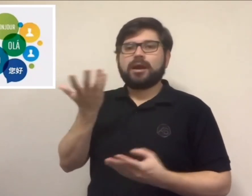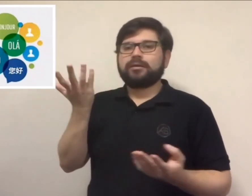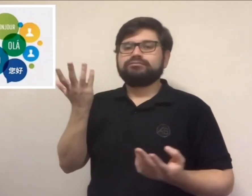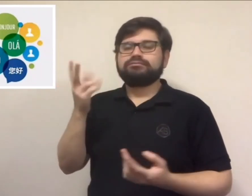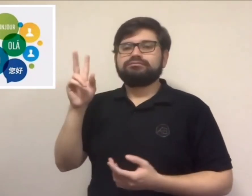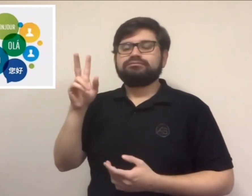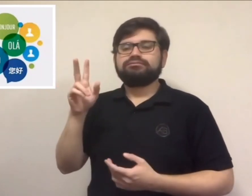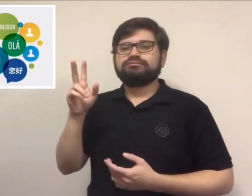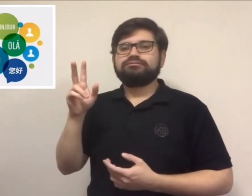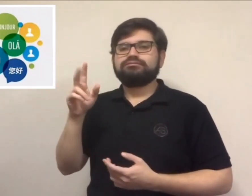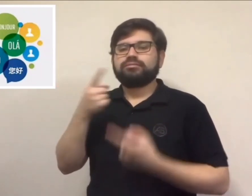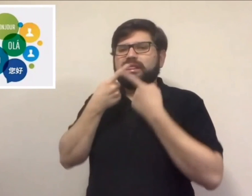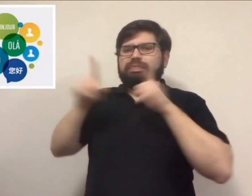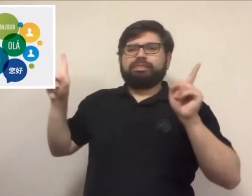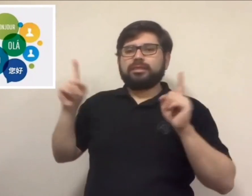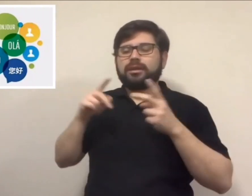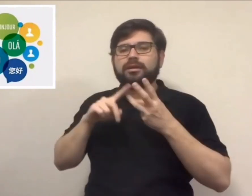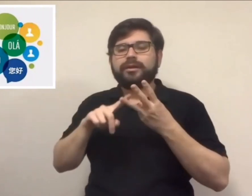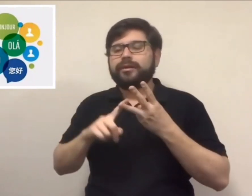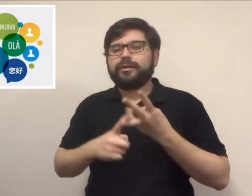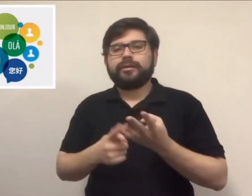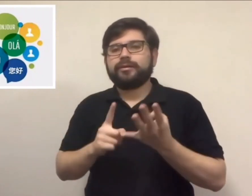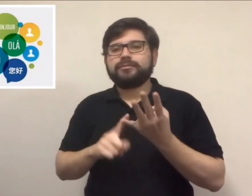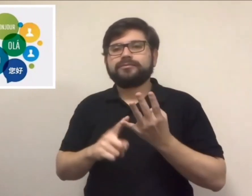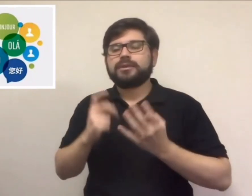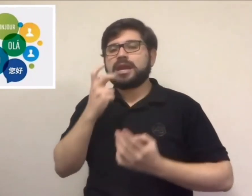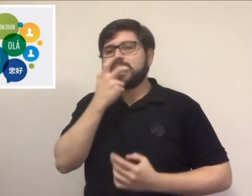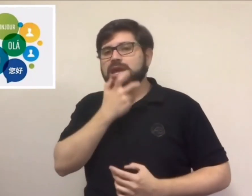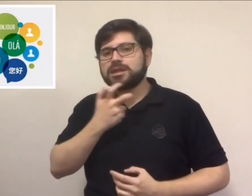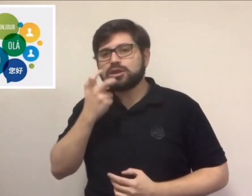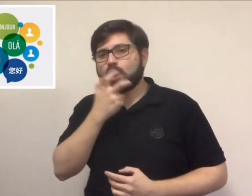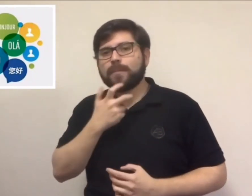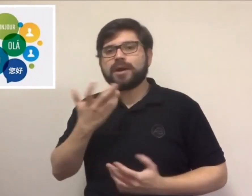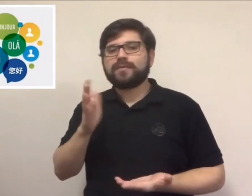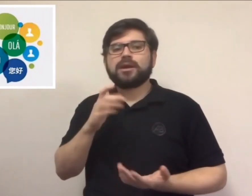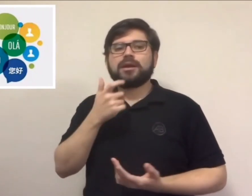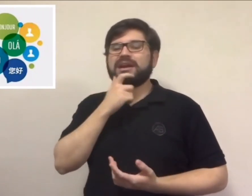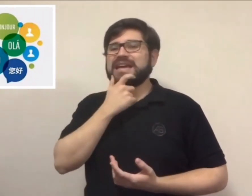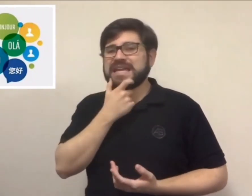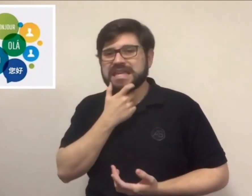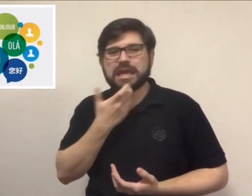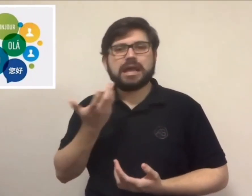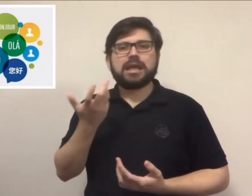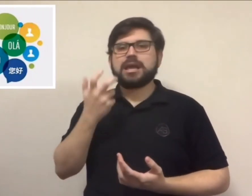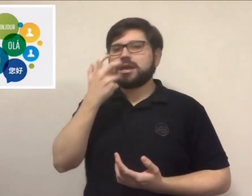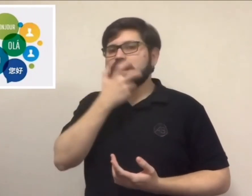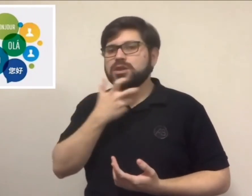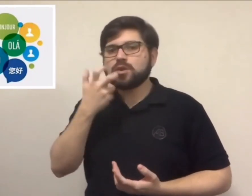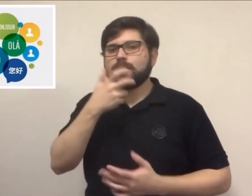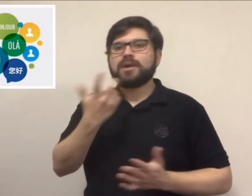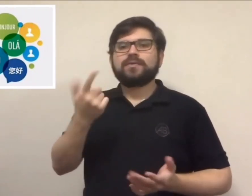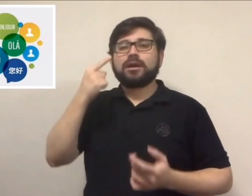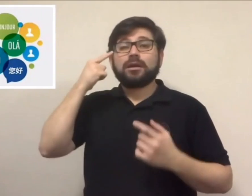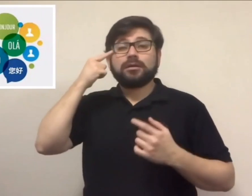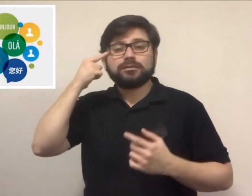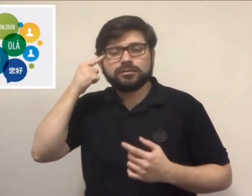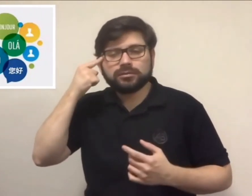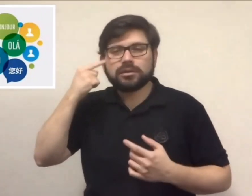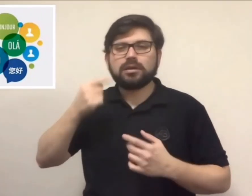persona que hable un idioma distinto al de nosotros. Una persona que hable inglés, por ejemplo. Una persona